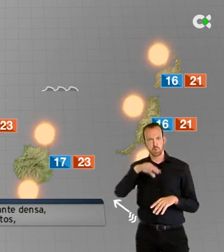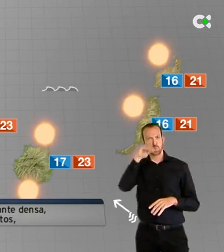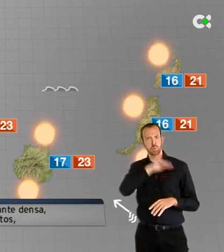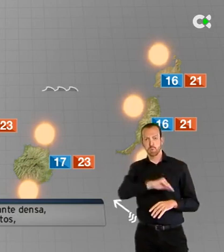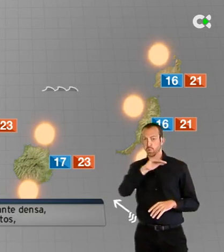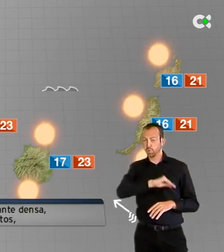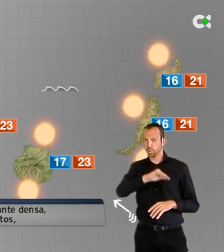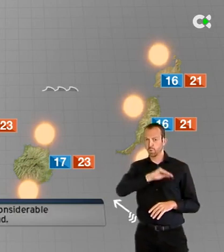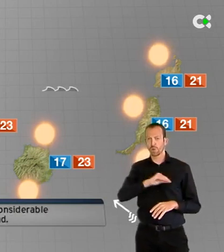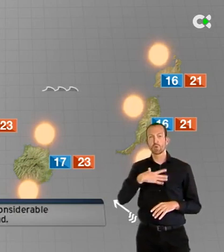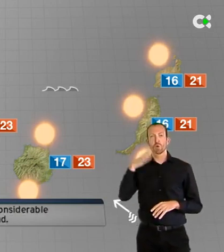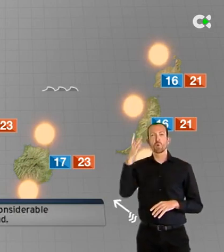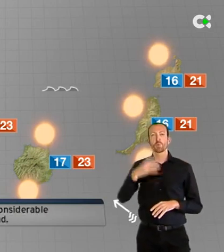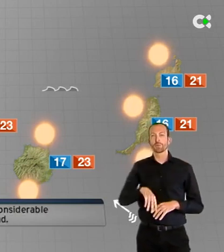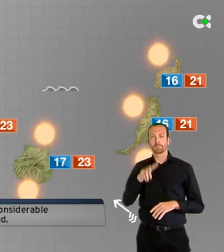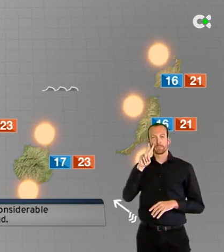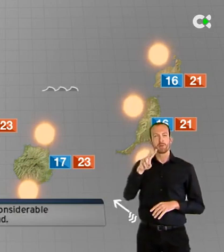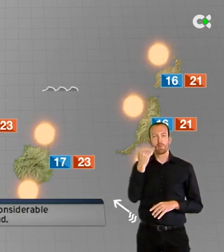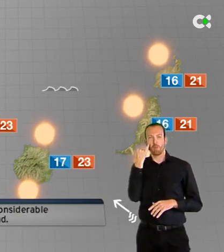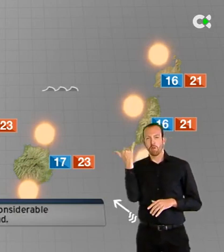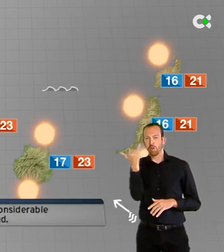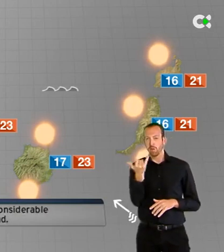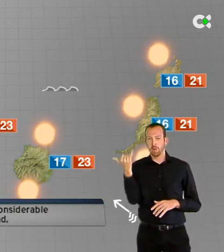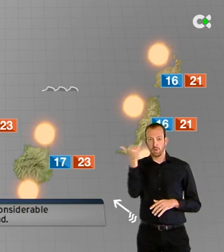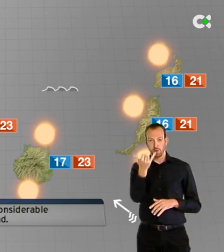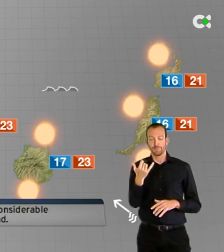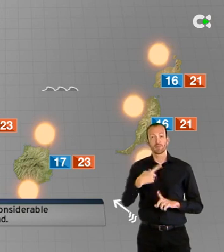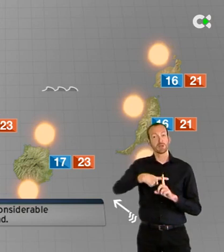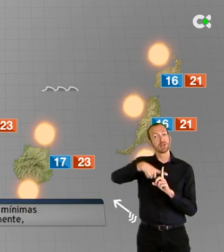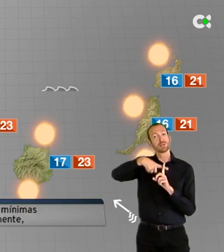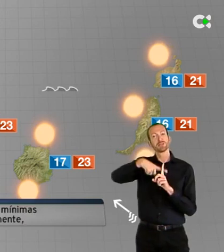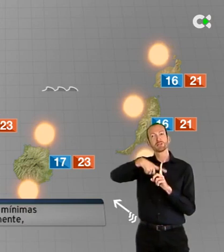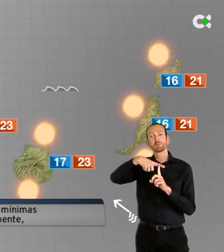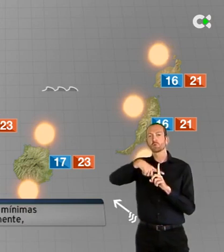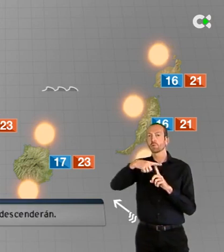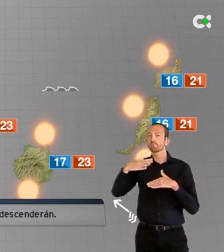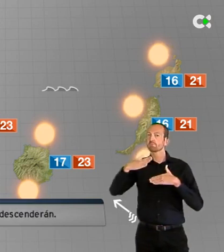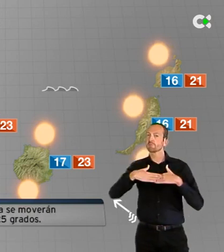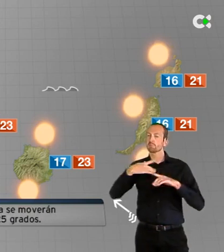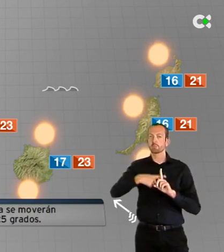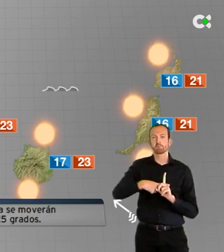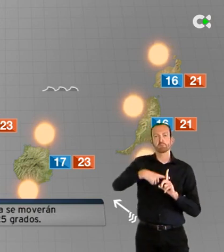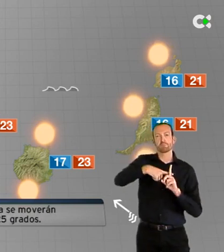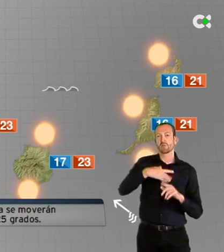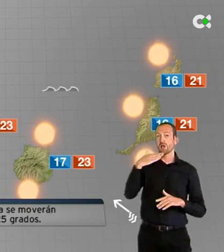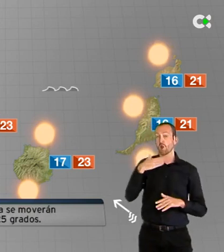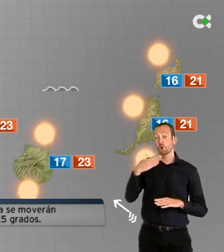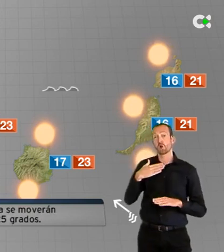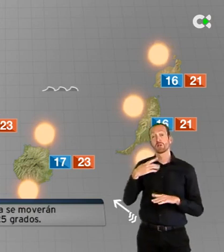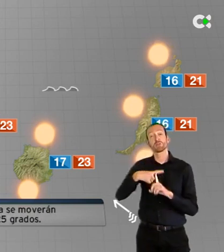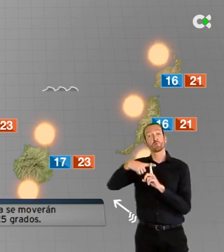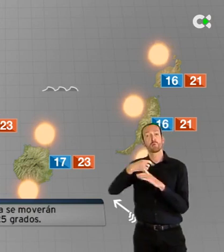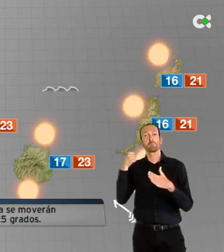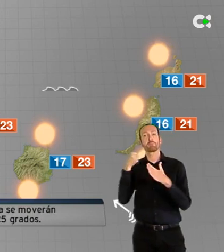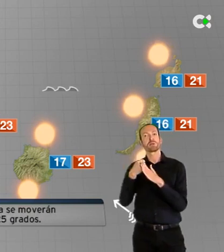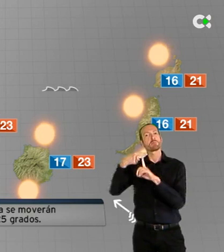bastante densa y por momentos reducirá de forma considerable la visibilidad las temperaturas mínimas subirán ligeramente mientras que